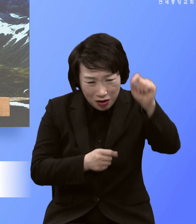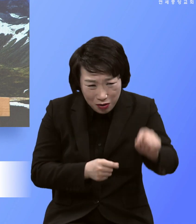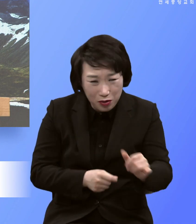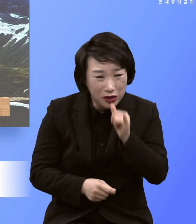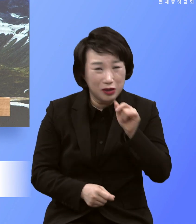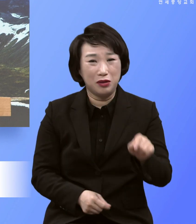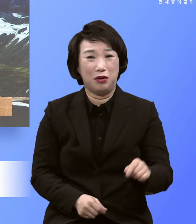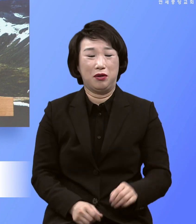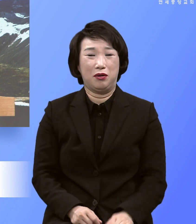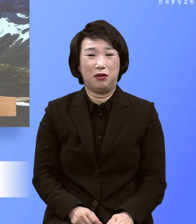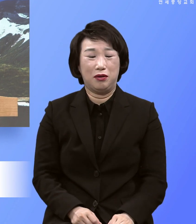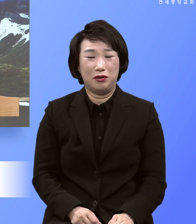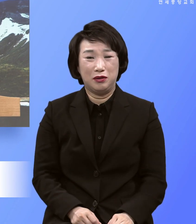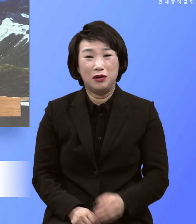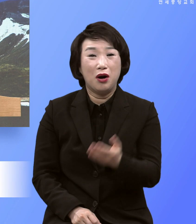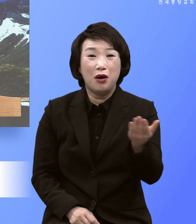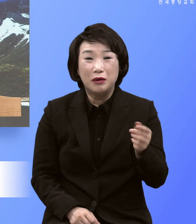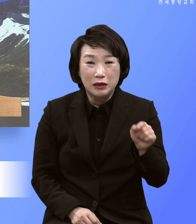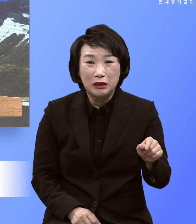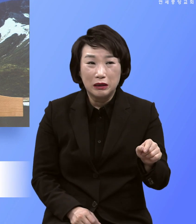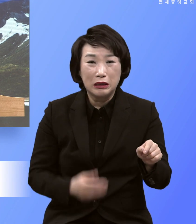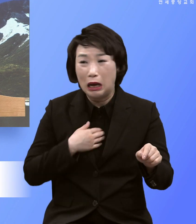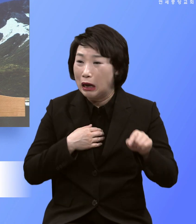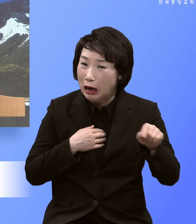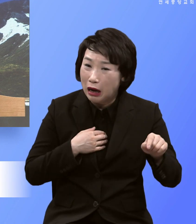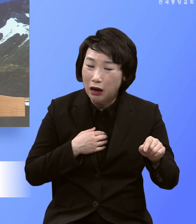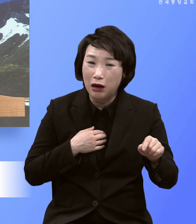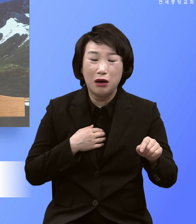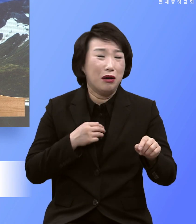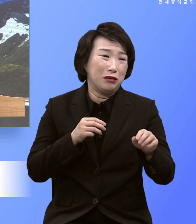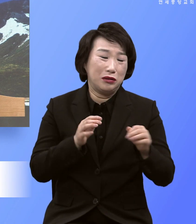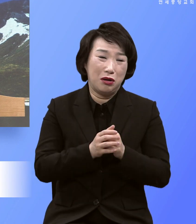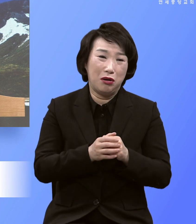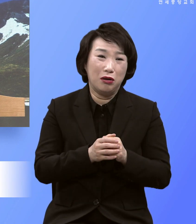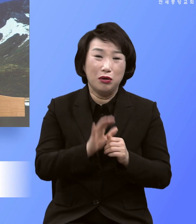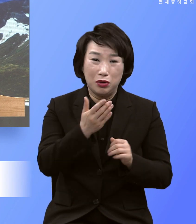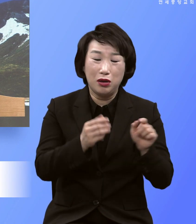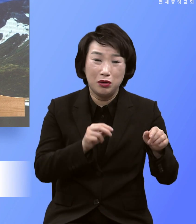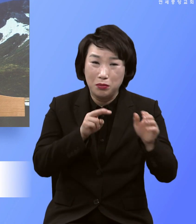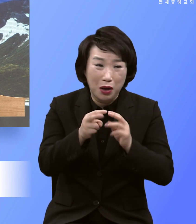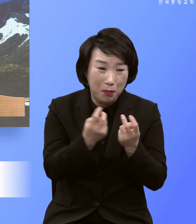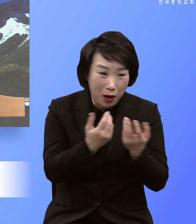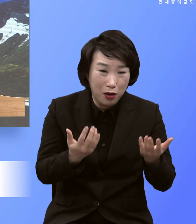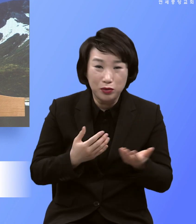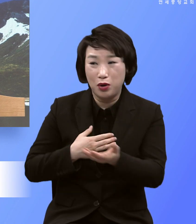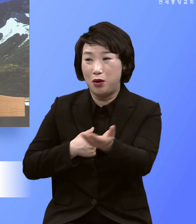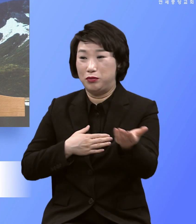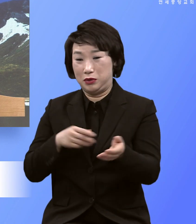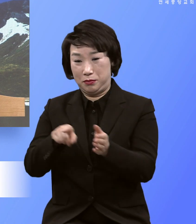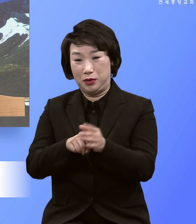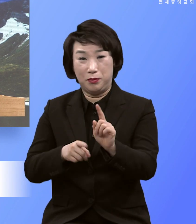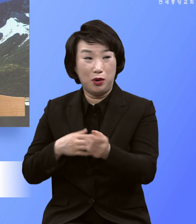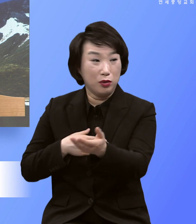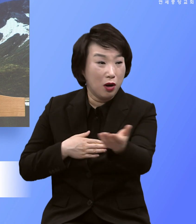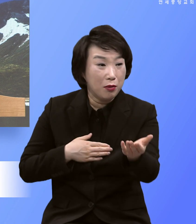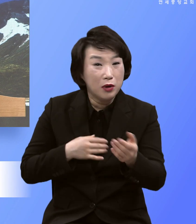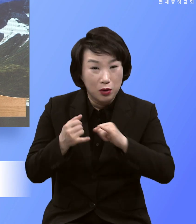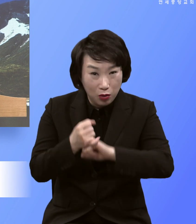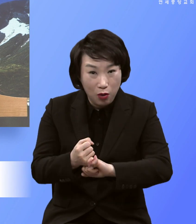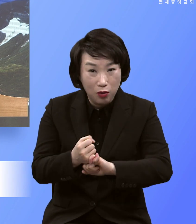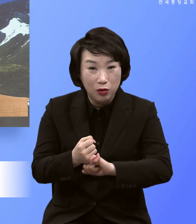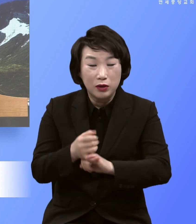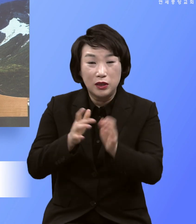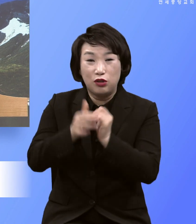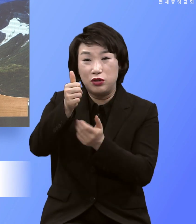것입니다. 절대 이 신세를 면할 길이 없습니다. 여러분들의 믿음은 반드시